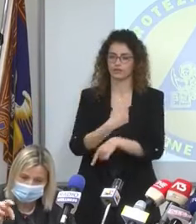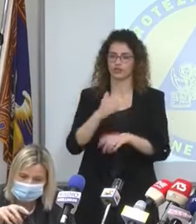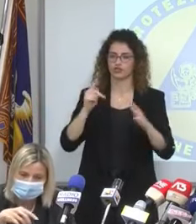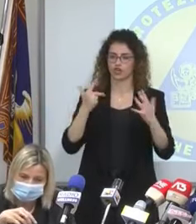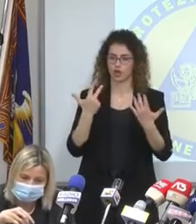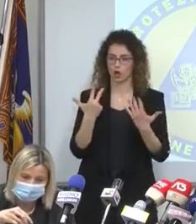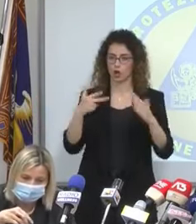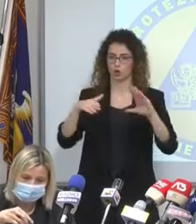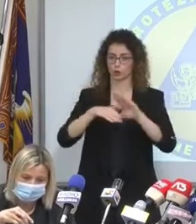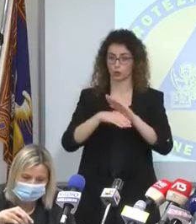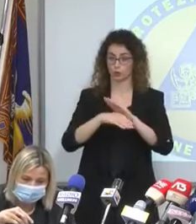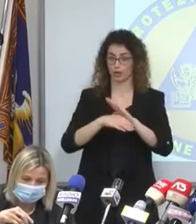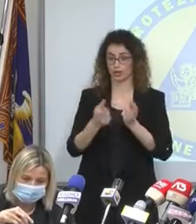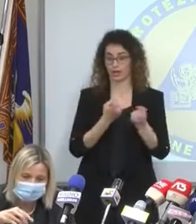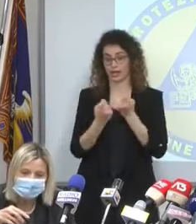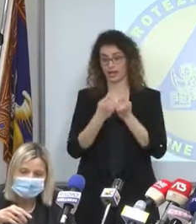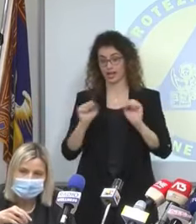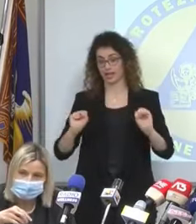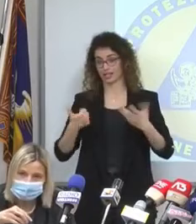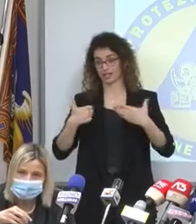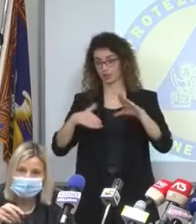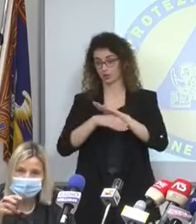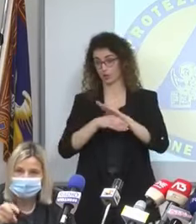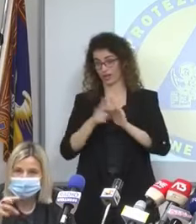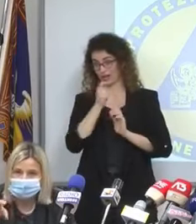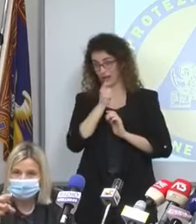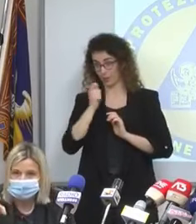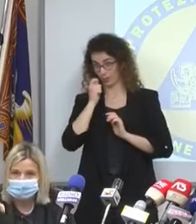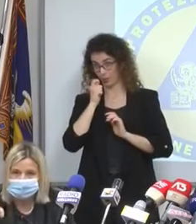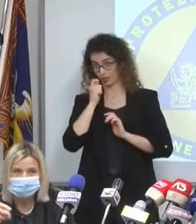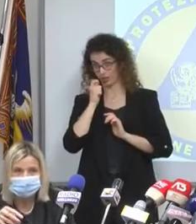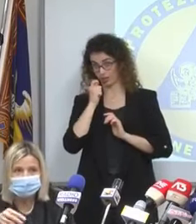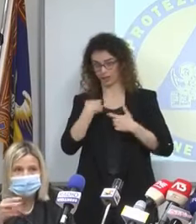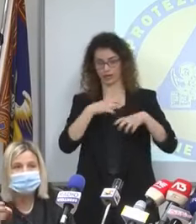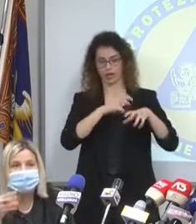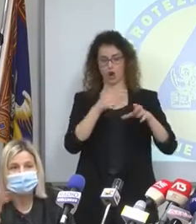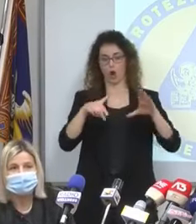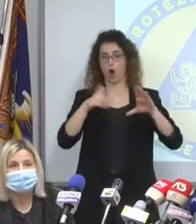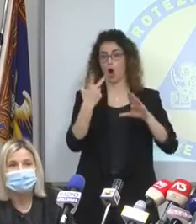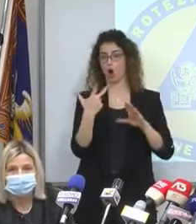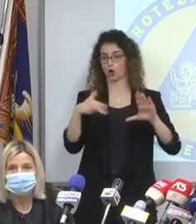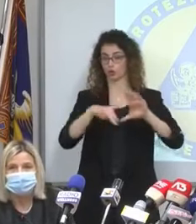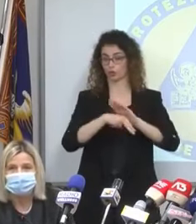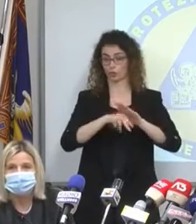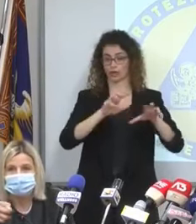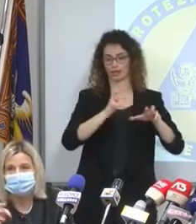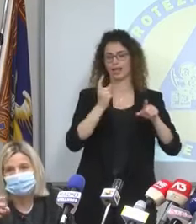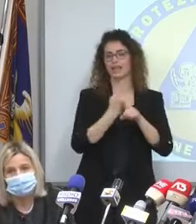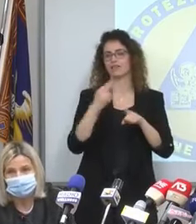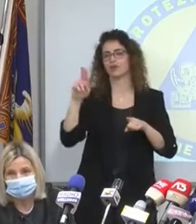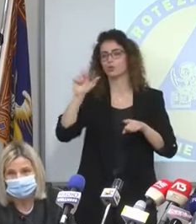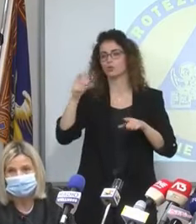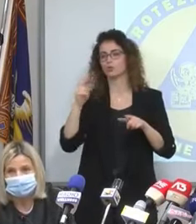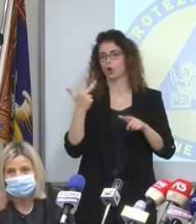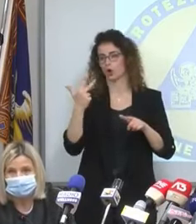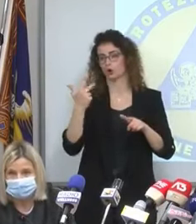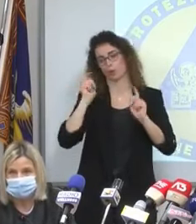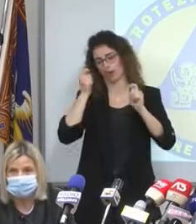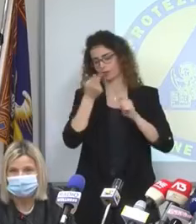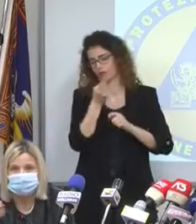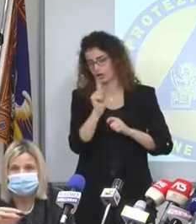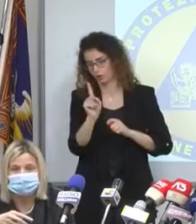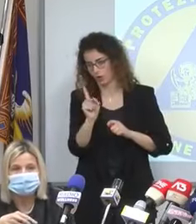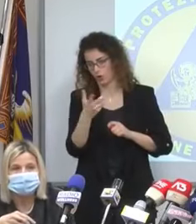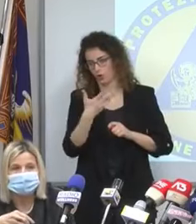dalle 16 squadre che facevano tamponi invece andranno divise, queste 8 squadre, nelle altre 8 USL, che non Padova, che